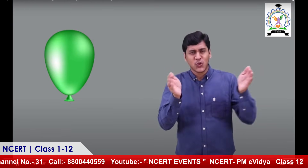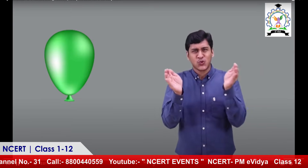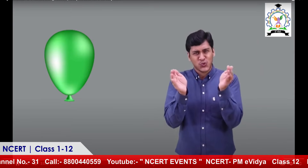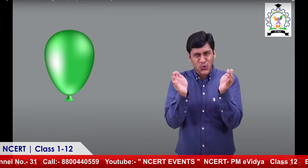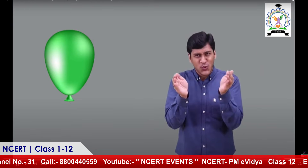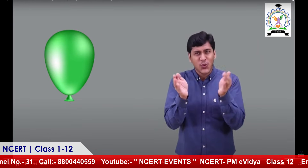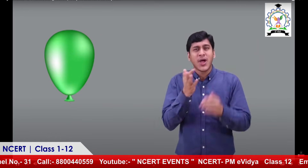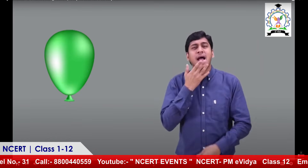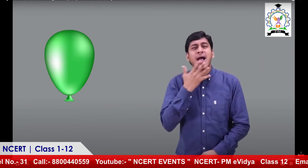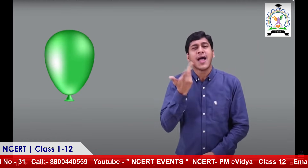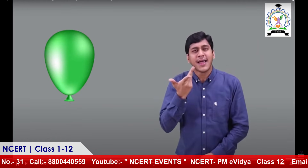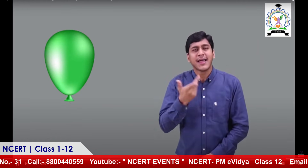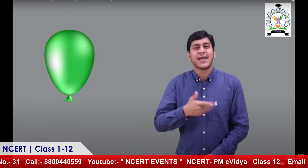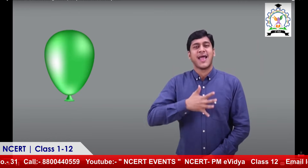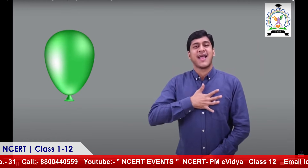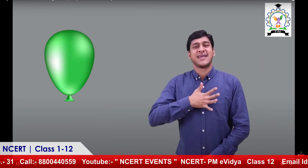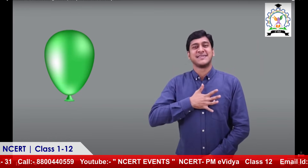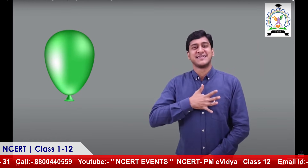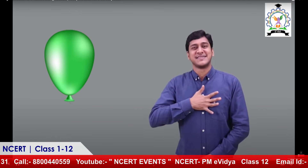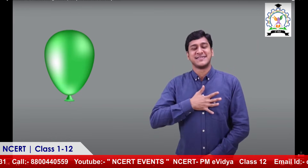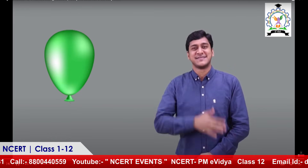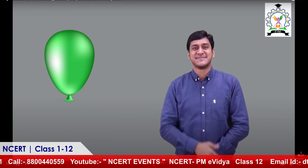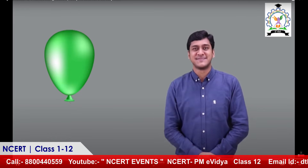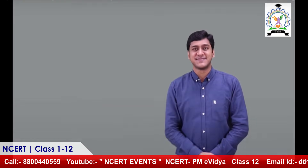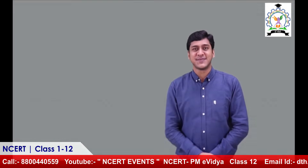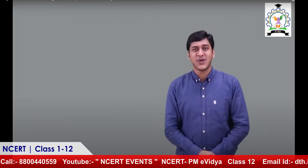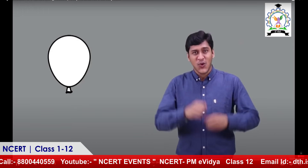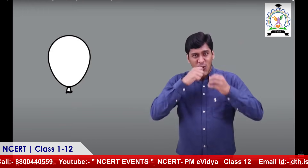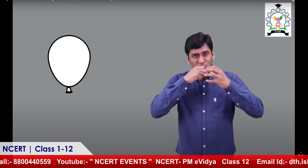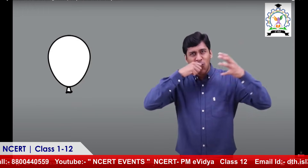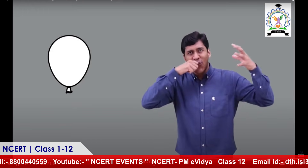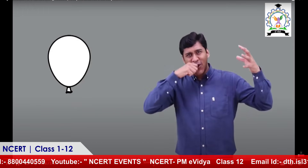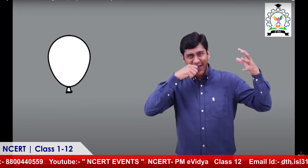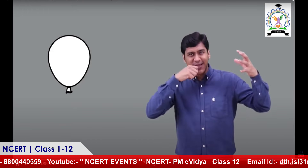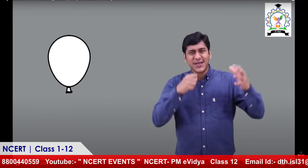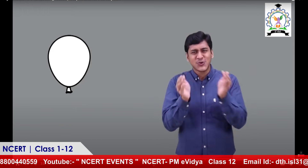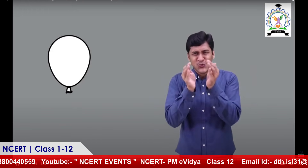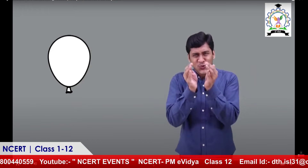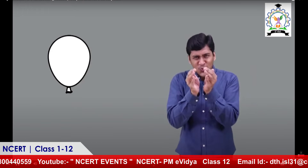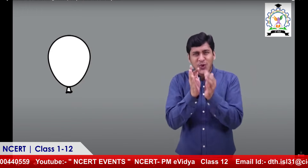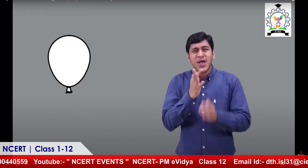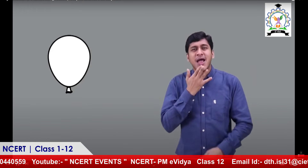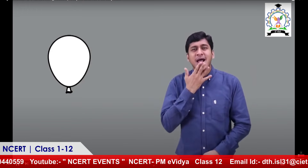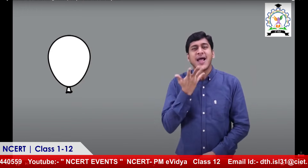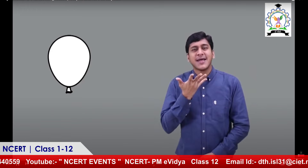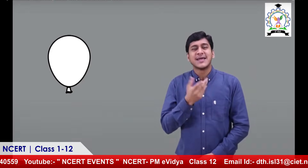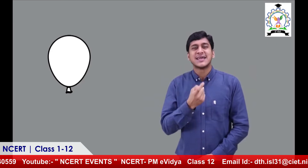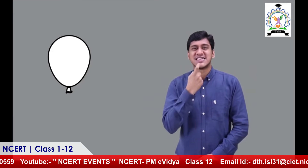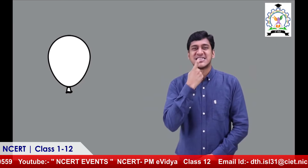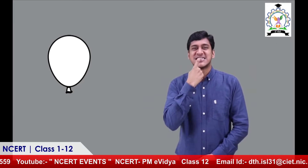यह गुब्बारा छोटा है और इसका रंग हरा है। यह गुब्बारा सबसे छोटा है और इसका रंग